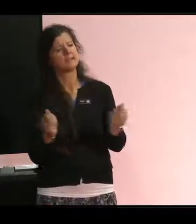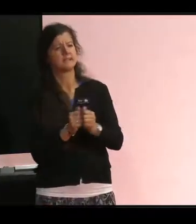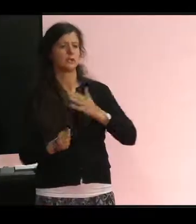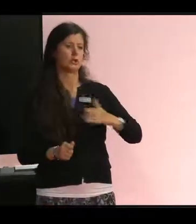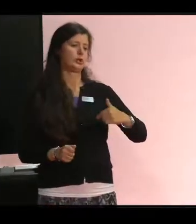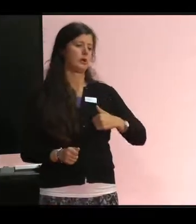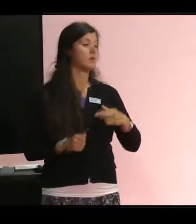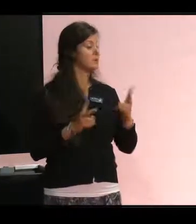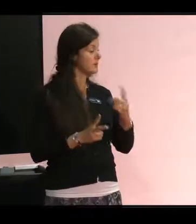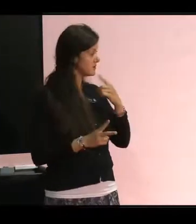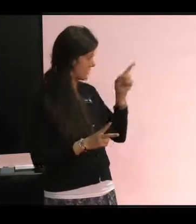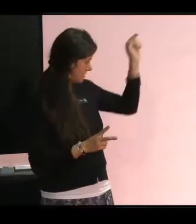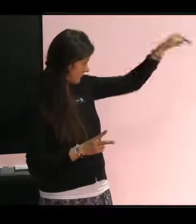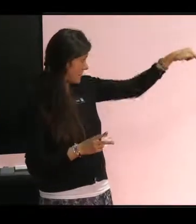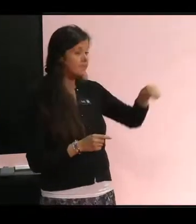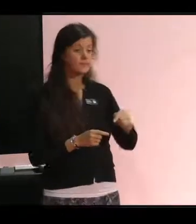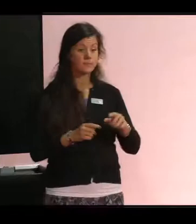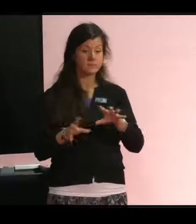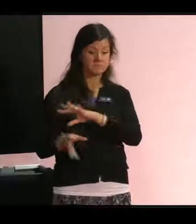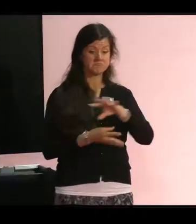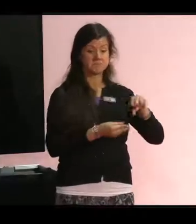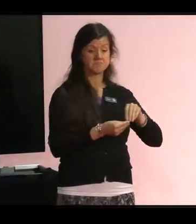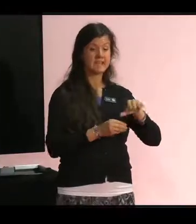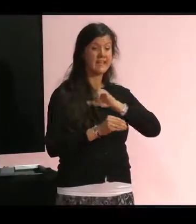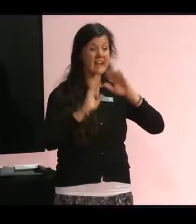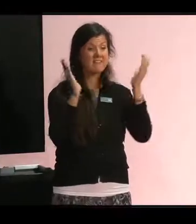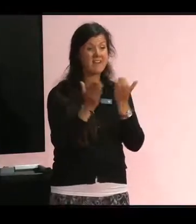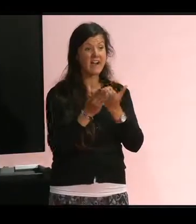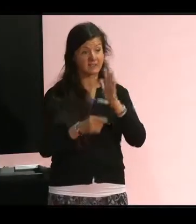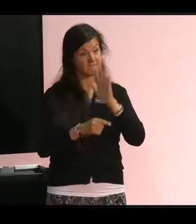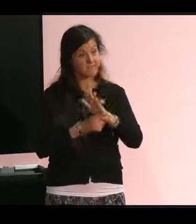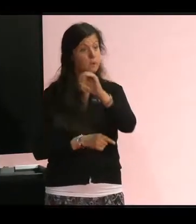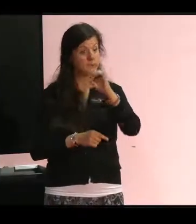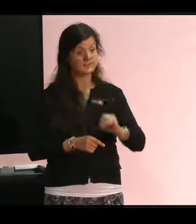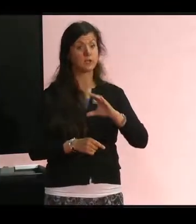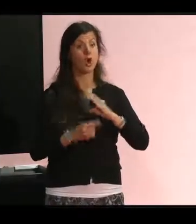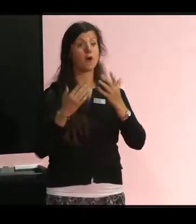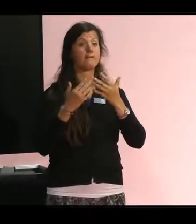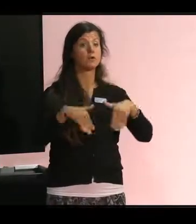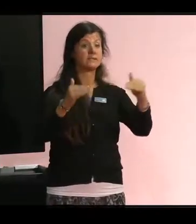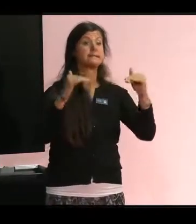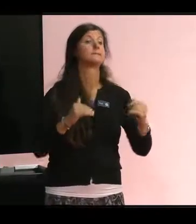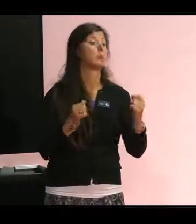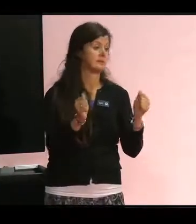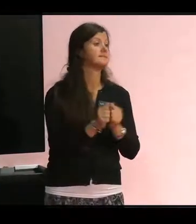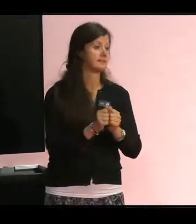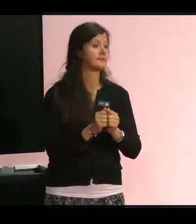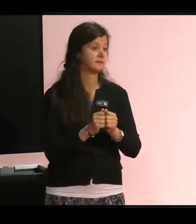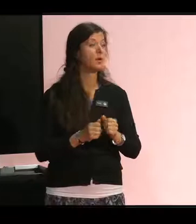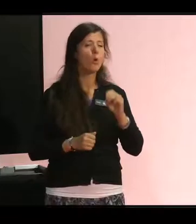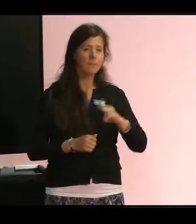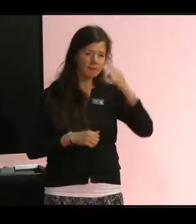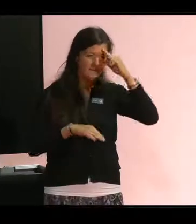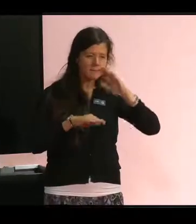Som Ilona säger så är det ju 15% av världens befolkning som har en funktionsnedsättning. Och kollar man på